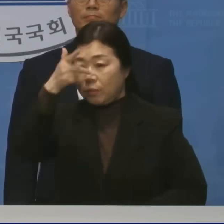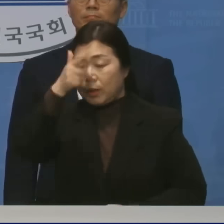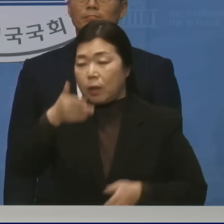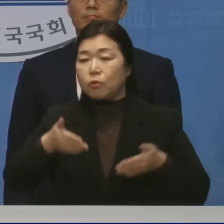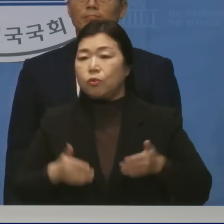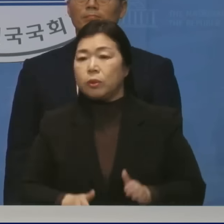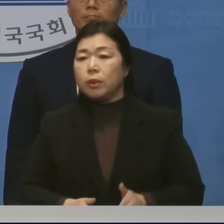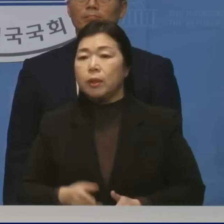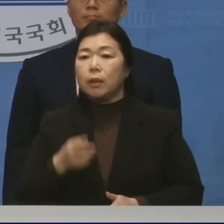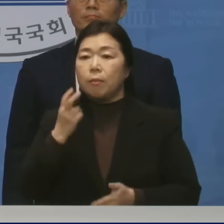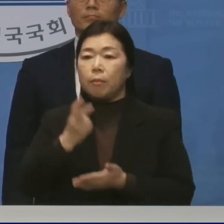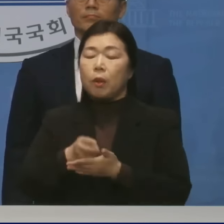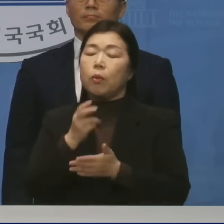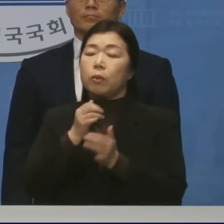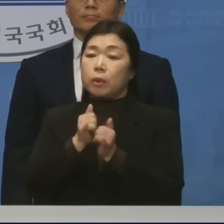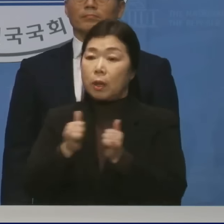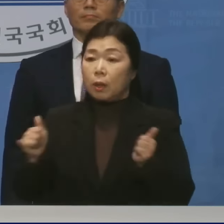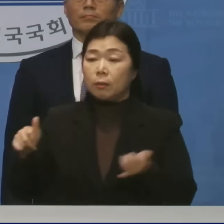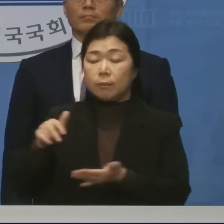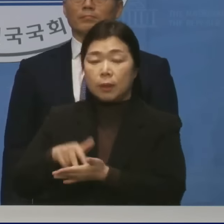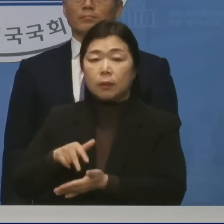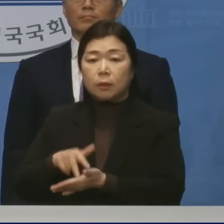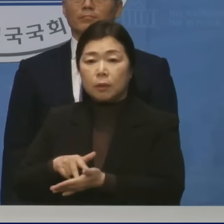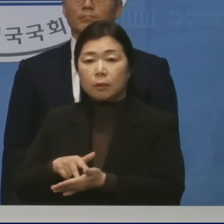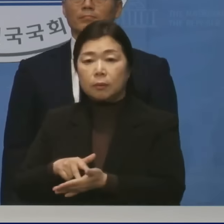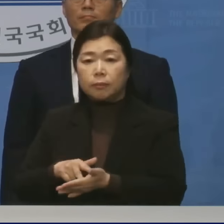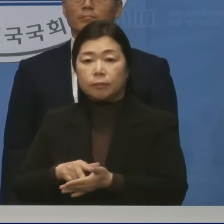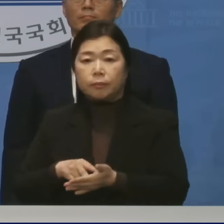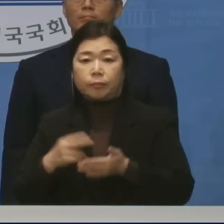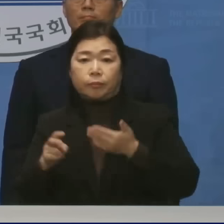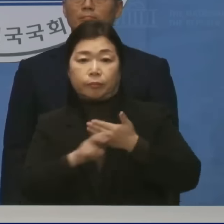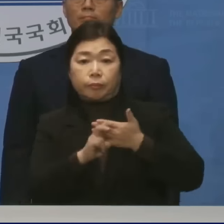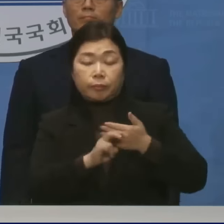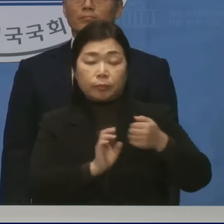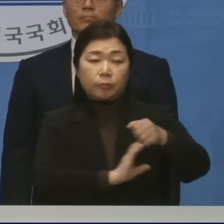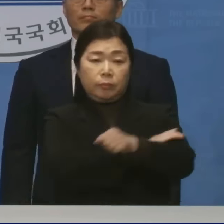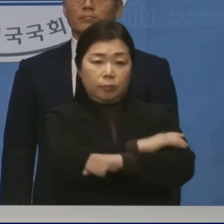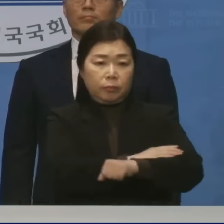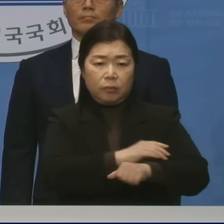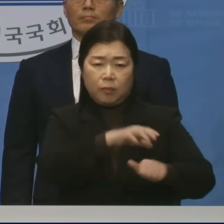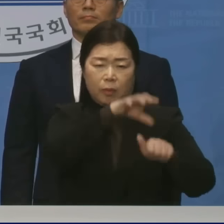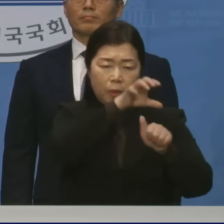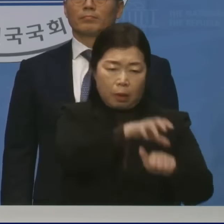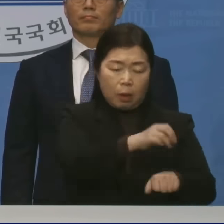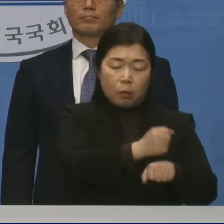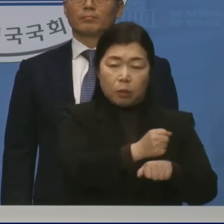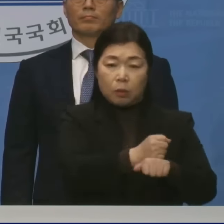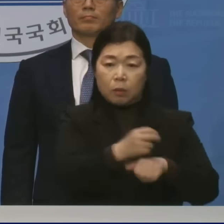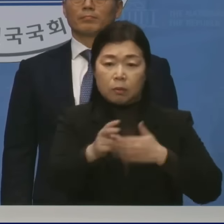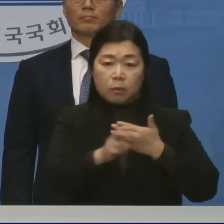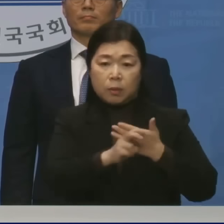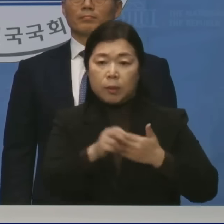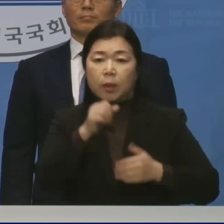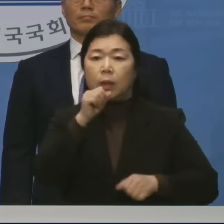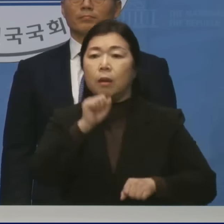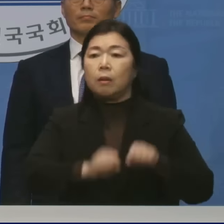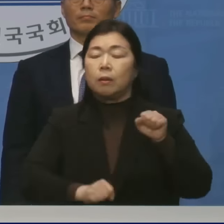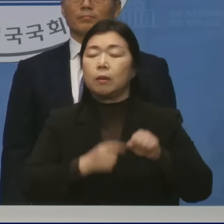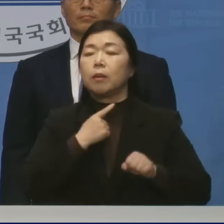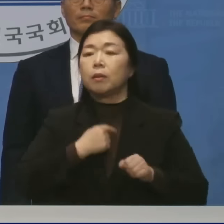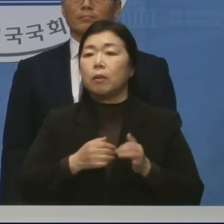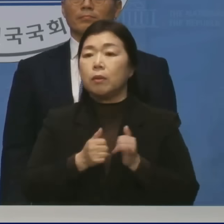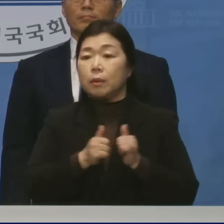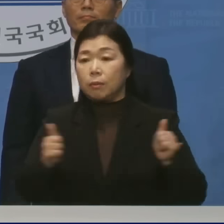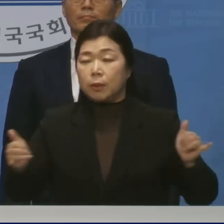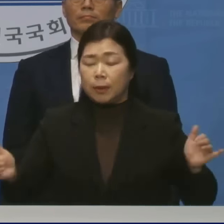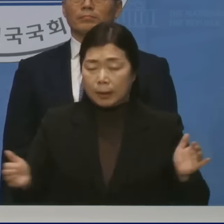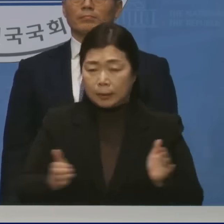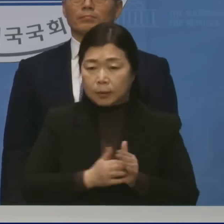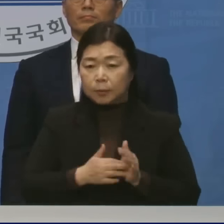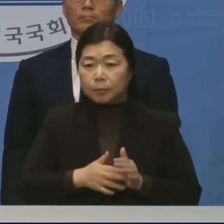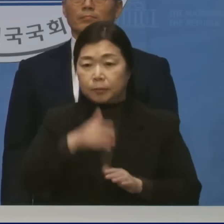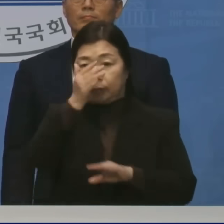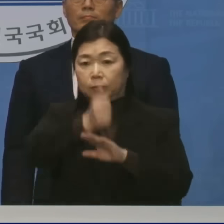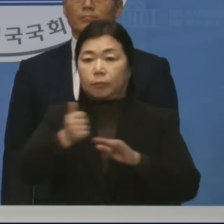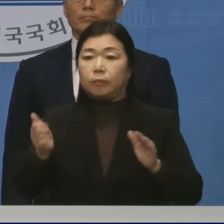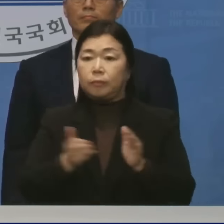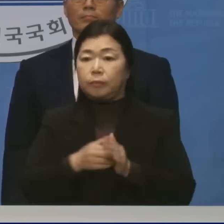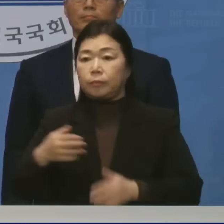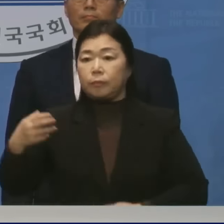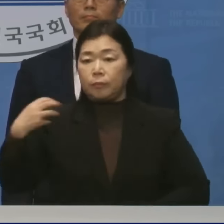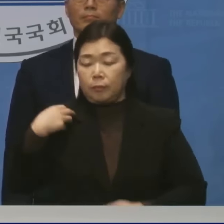불법 부당한 검찰권 행사를 저지하고 위법을 저지른 수사검사들까지 끝까지 책임을